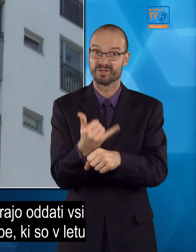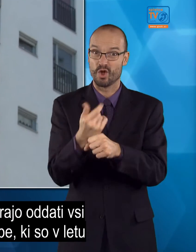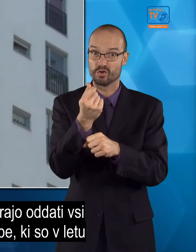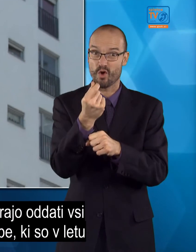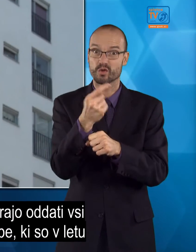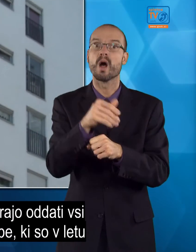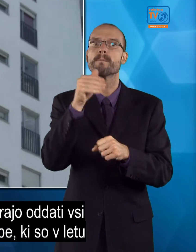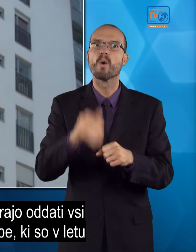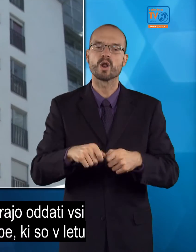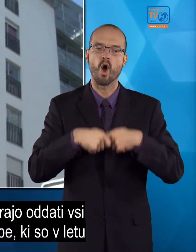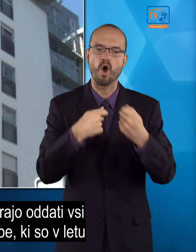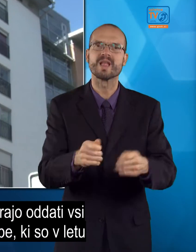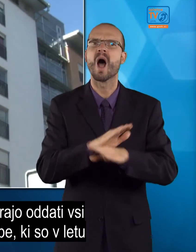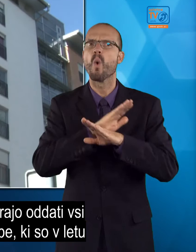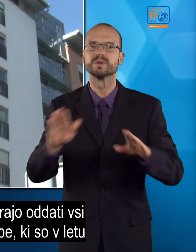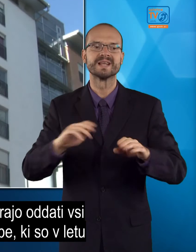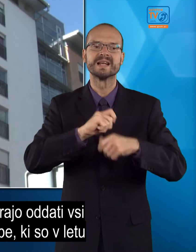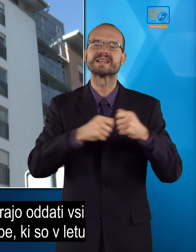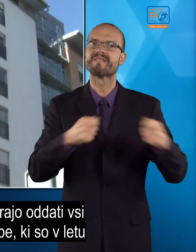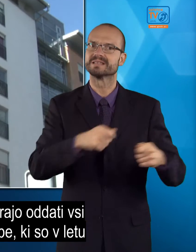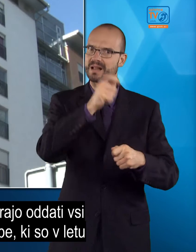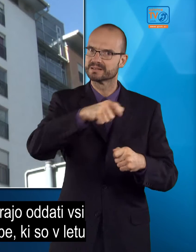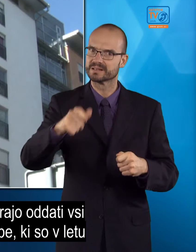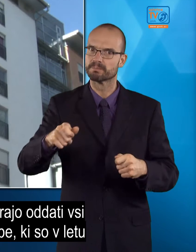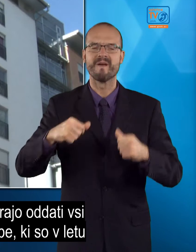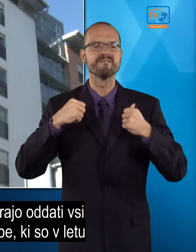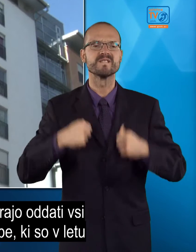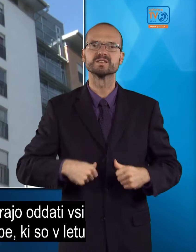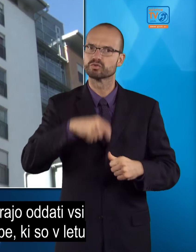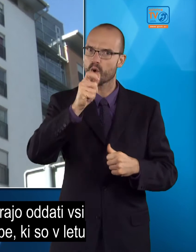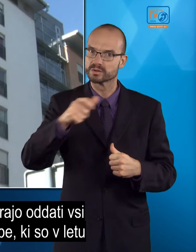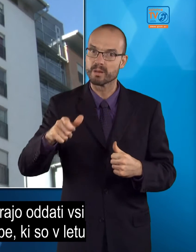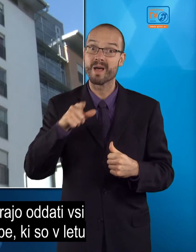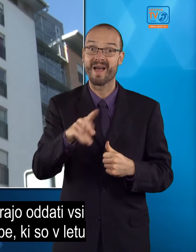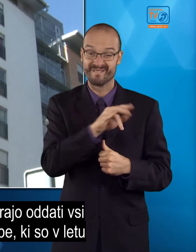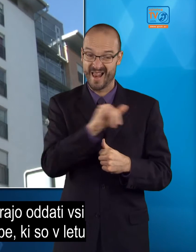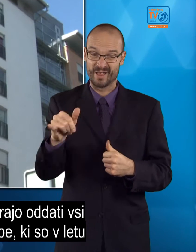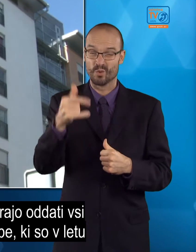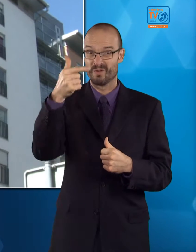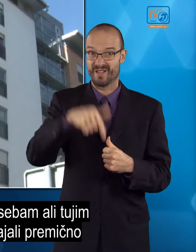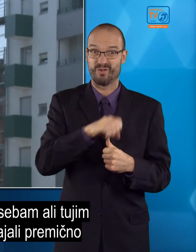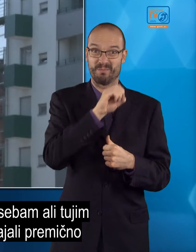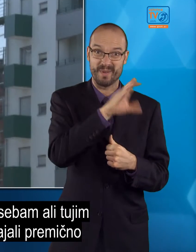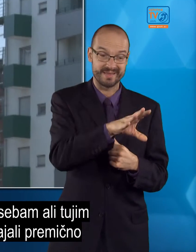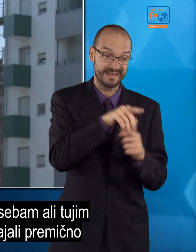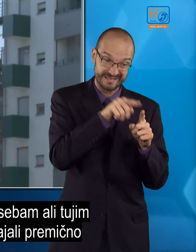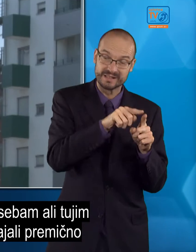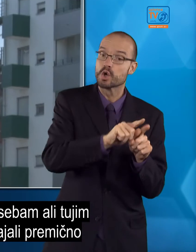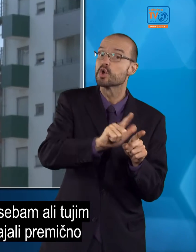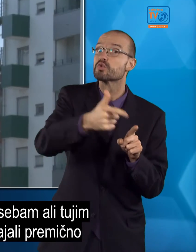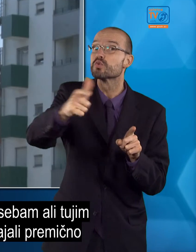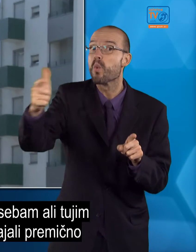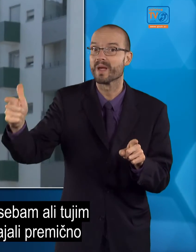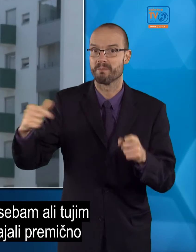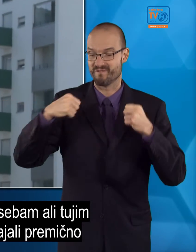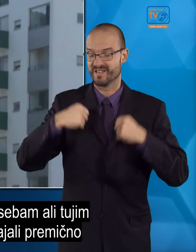Napoved dohodka morajo oddati vsi zavezanci fizične osebe, ki so v letu 2015 drugim fizičnim